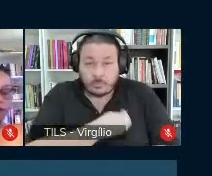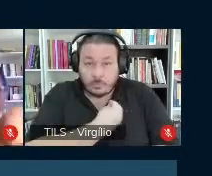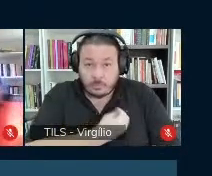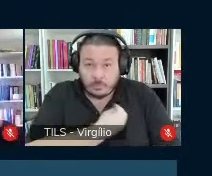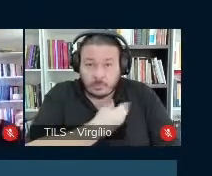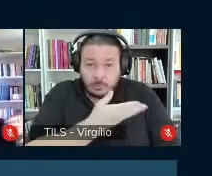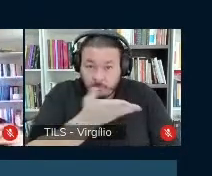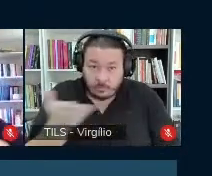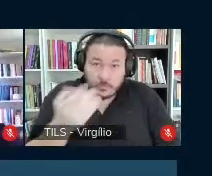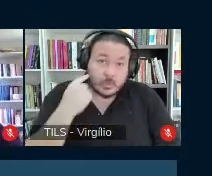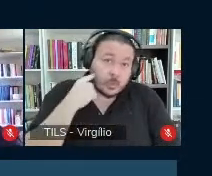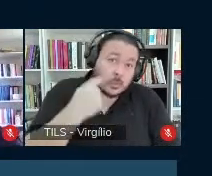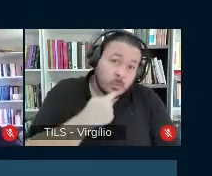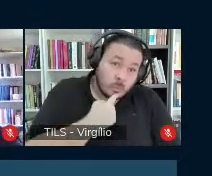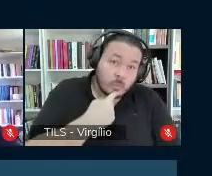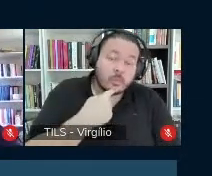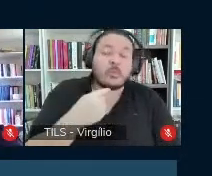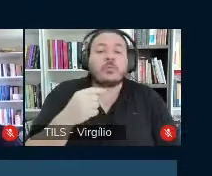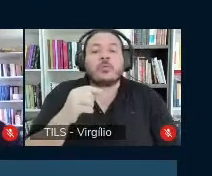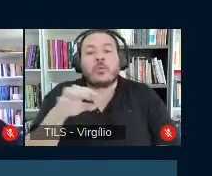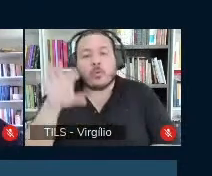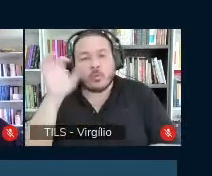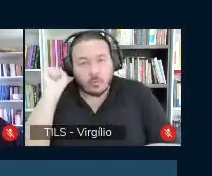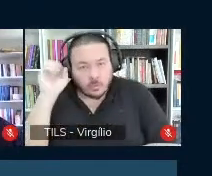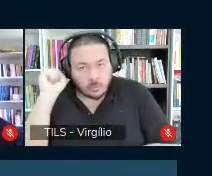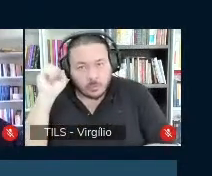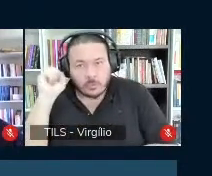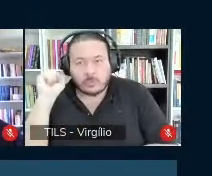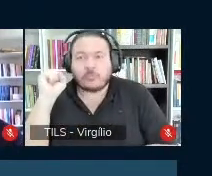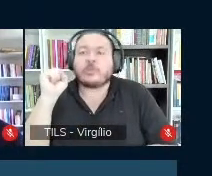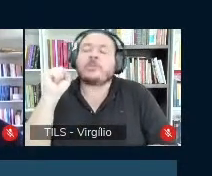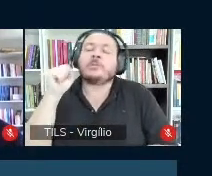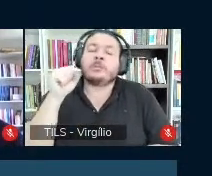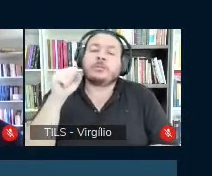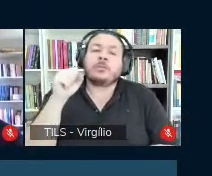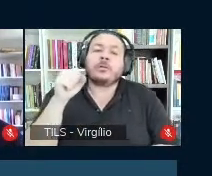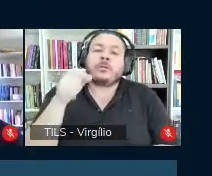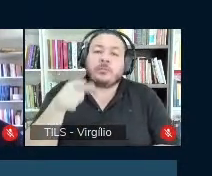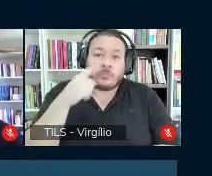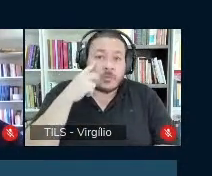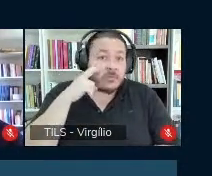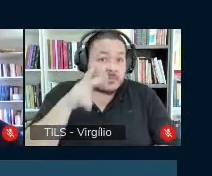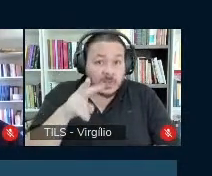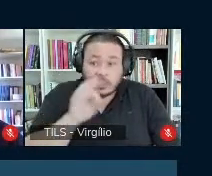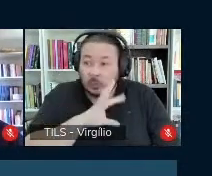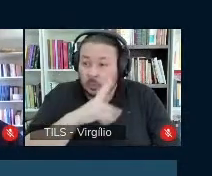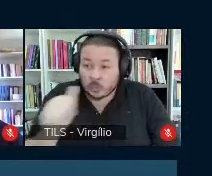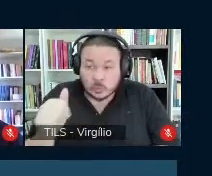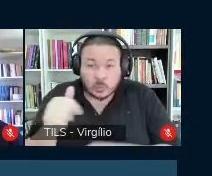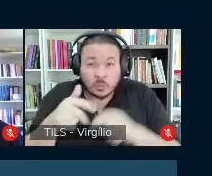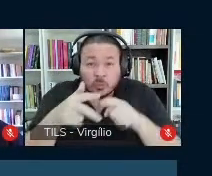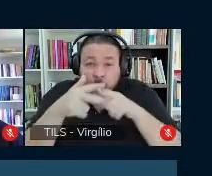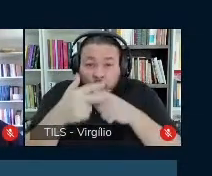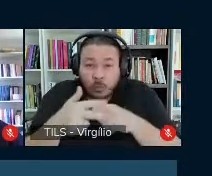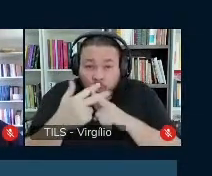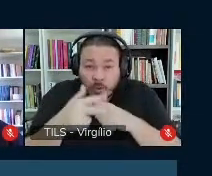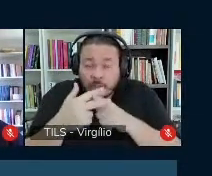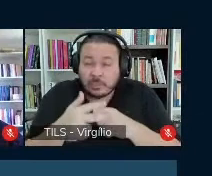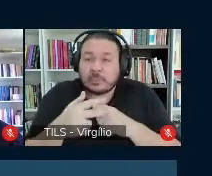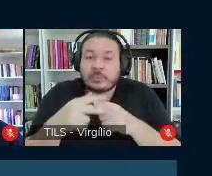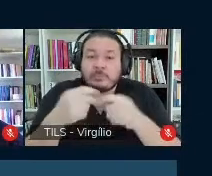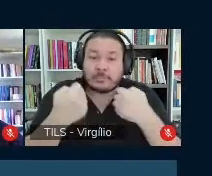e não surdos da banca, por gentileza, vejam tudo que tiver de corrigir, inclusive nome de vocês e